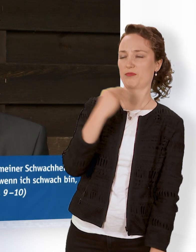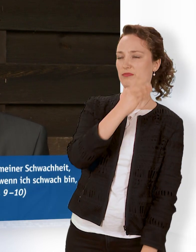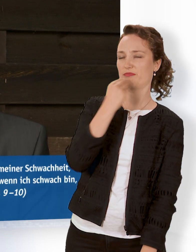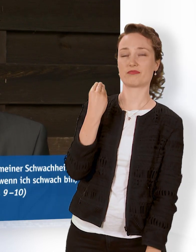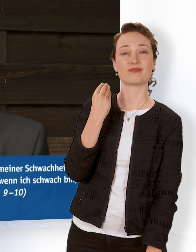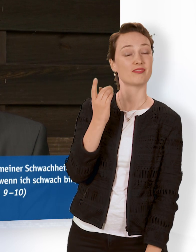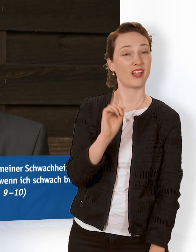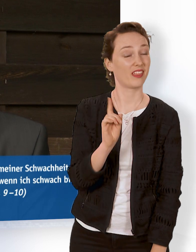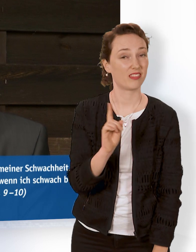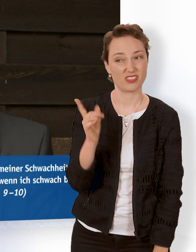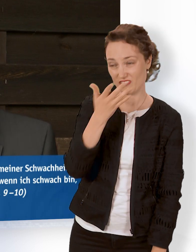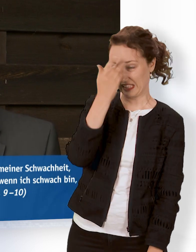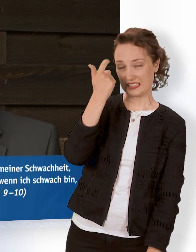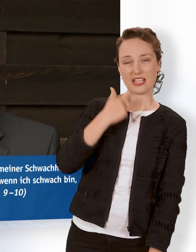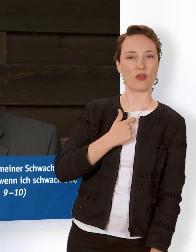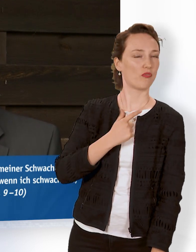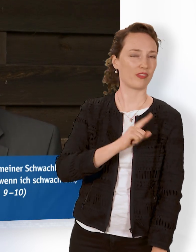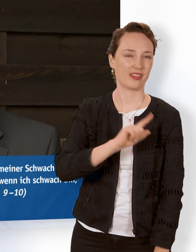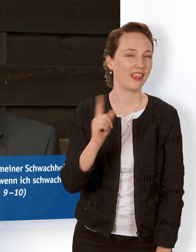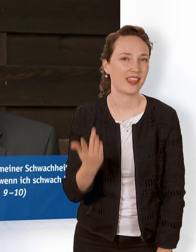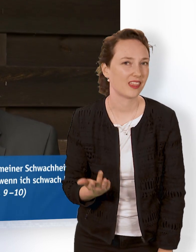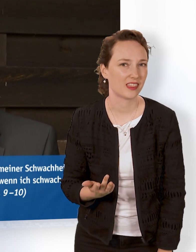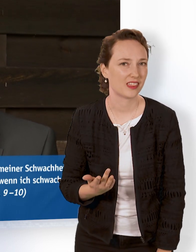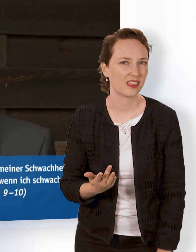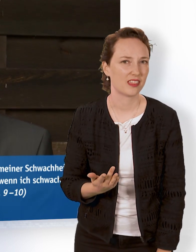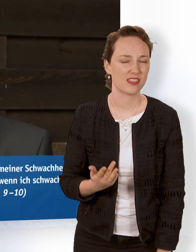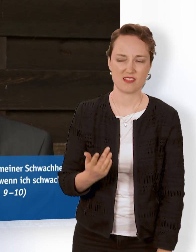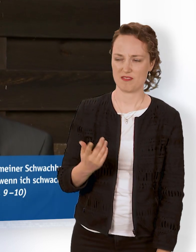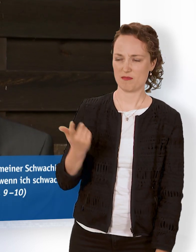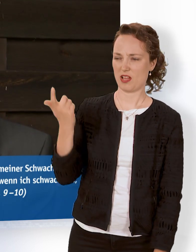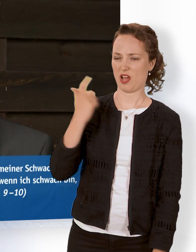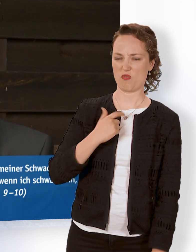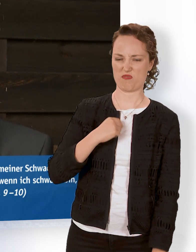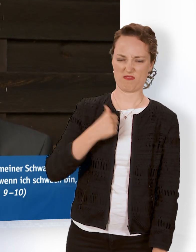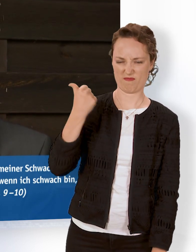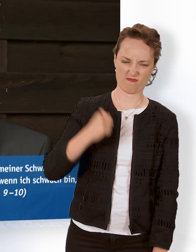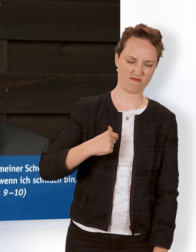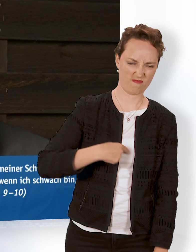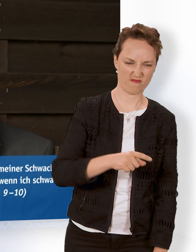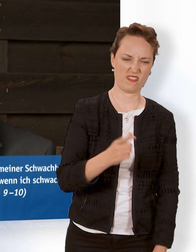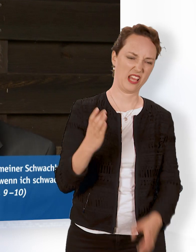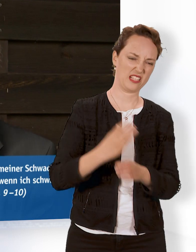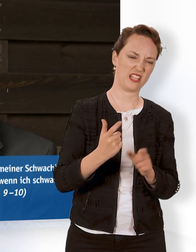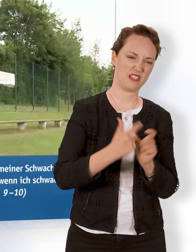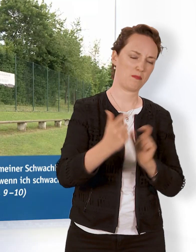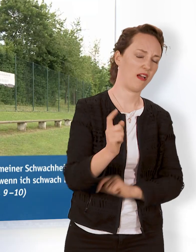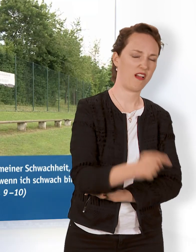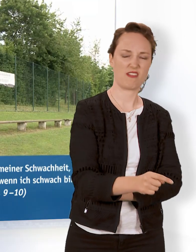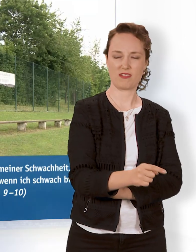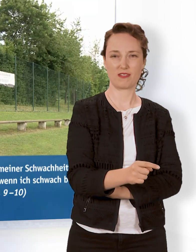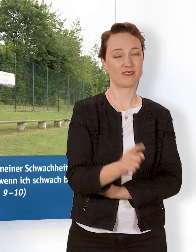nicht. Jesus verpflanzt mich nicht auf die Reservebank, sondern wenn ich schwach